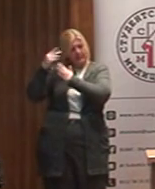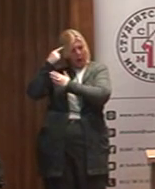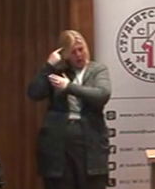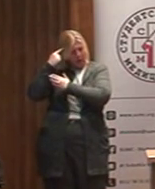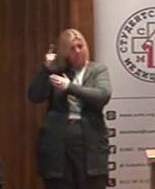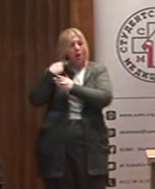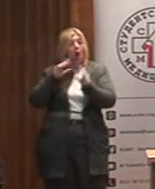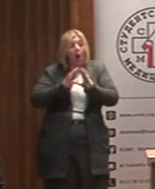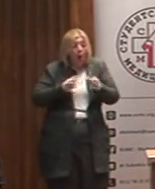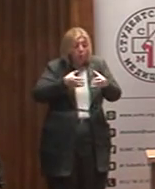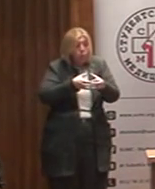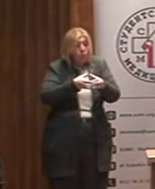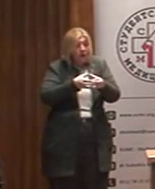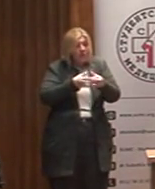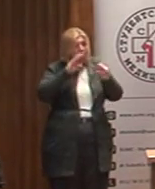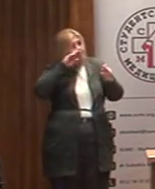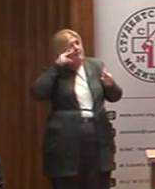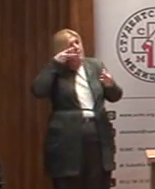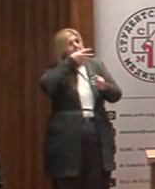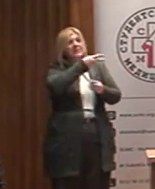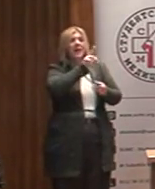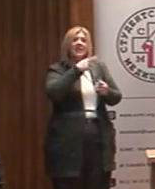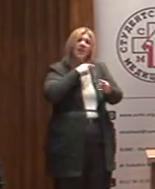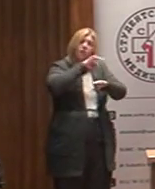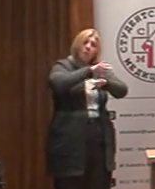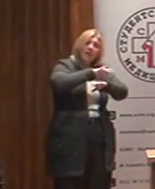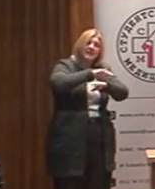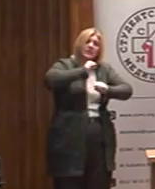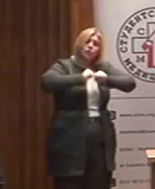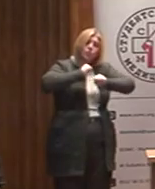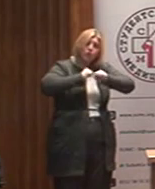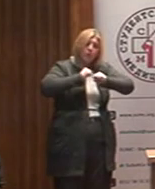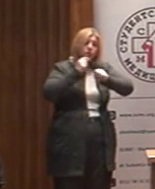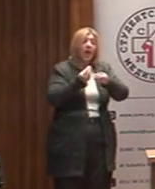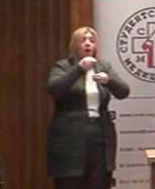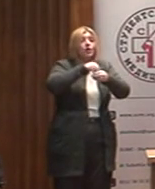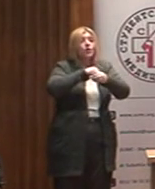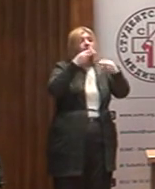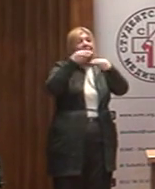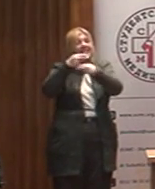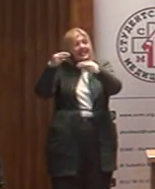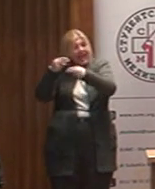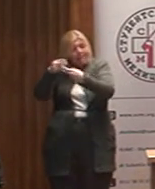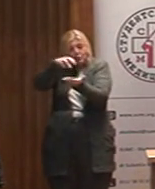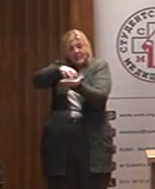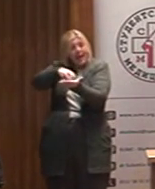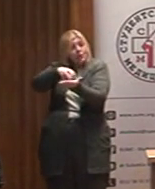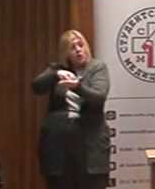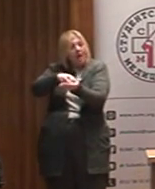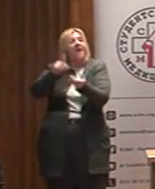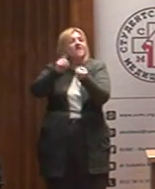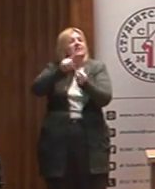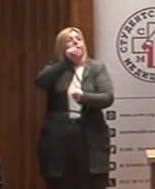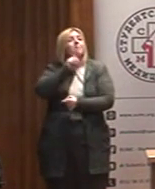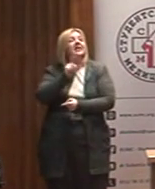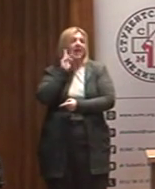gluvoću iz društveno-kulturne perspektive i perspektive medicinski određene sposobnosti i uvode u tematiku različite grupe unutar sektora koje se bave pitanjem gluvoće.